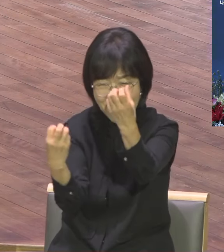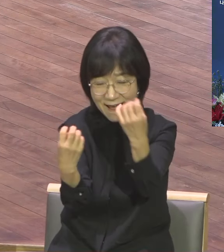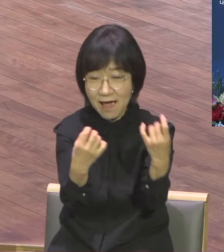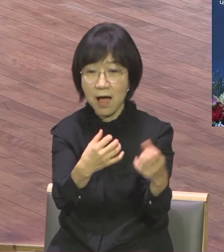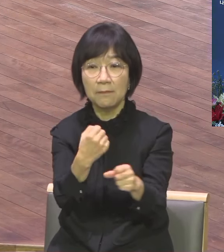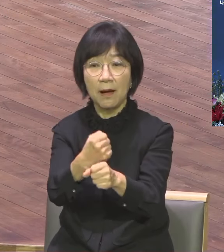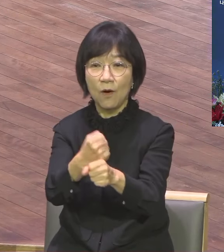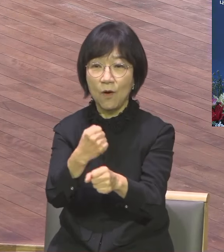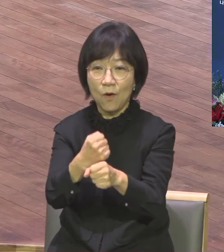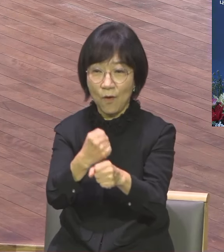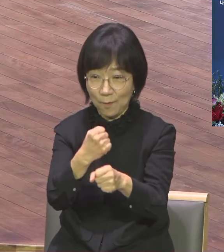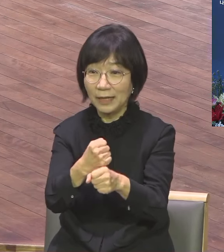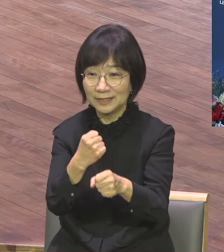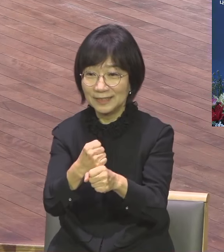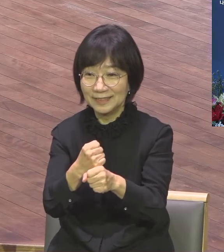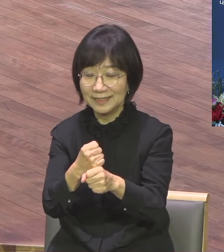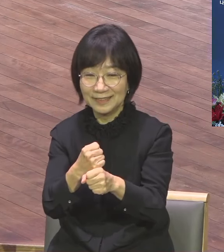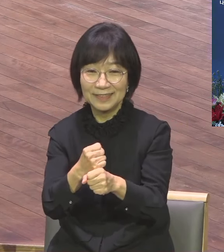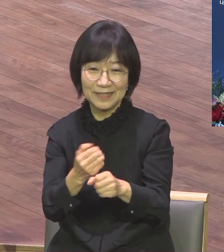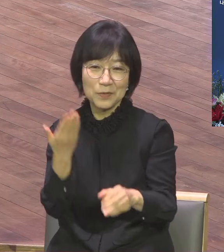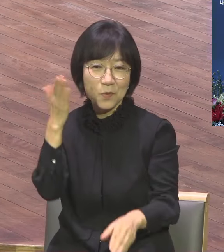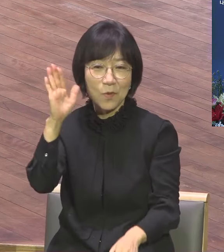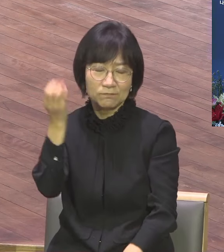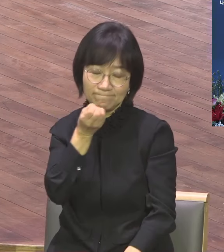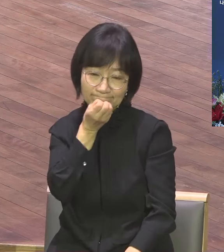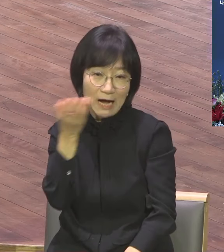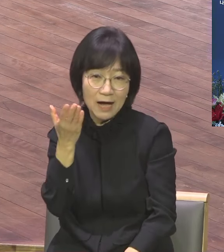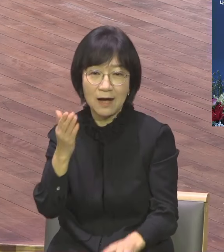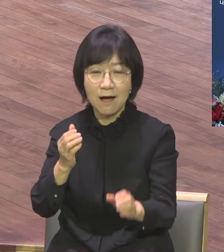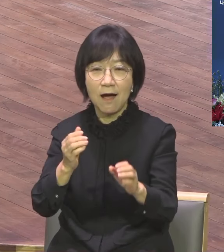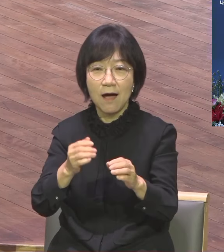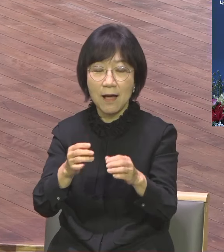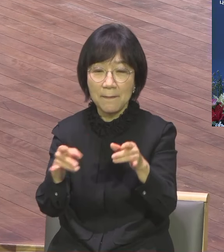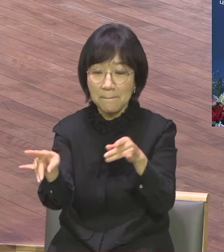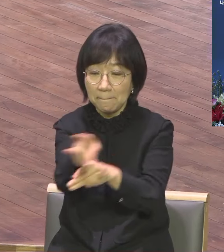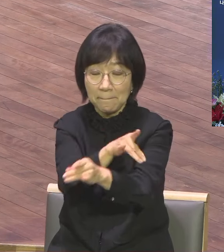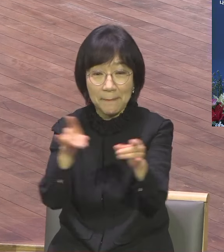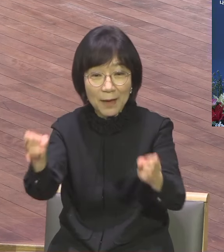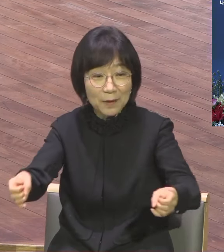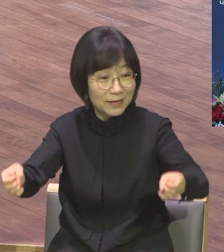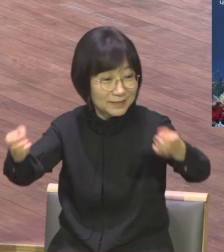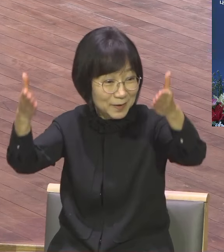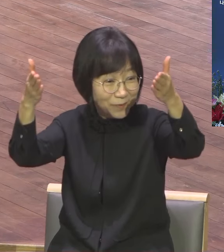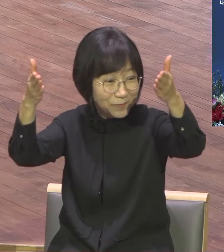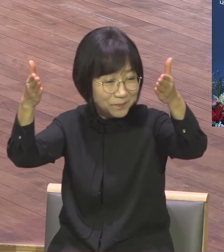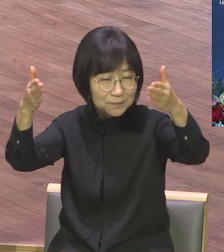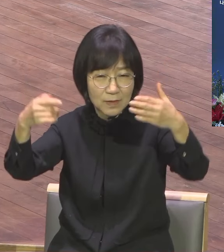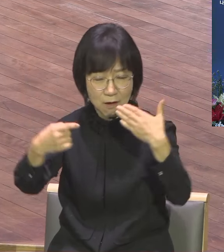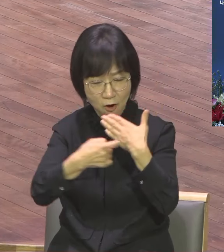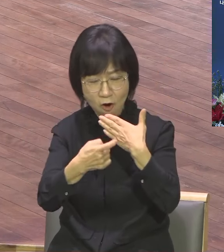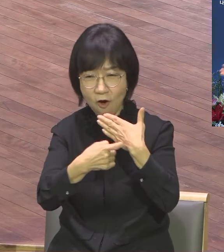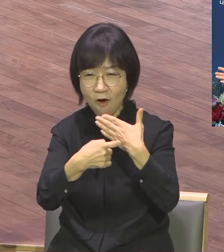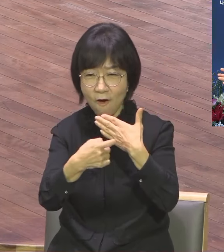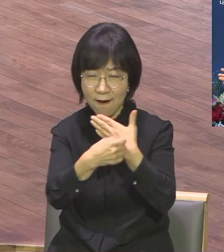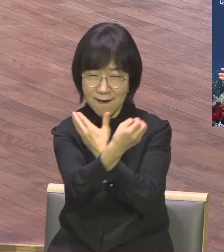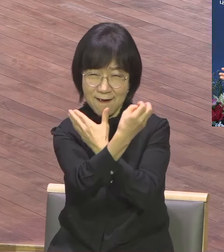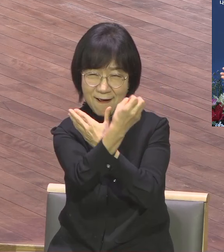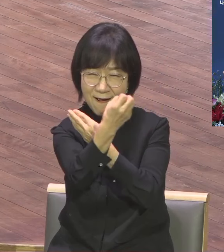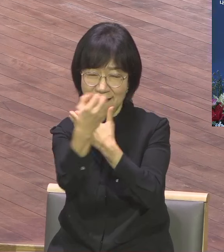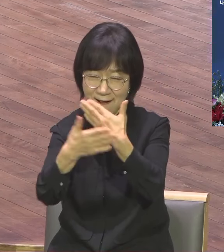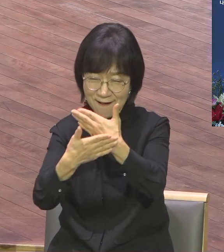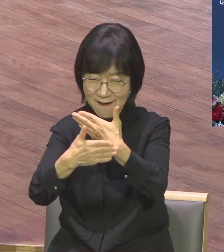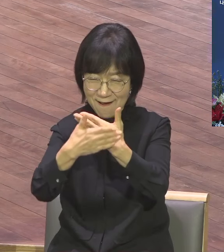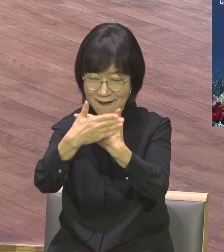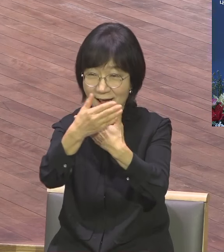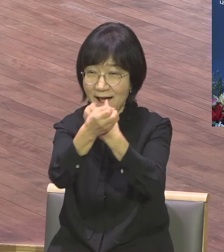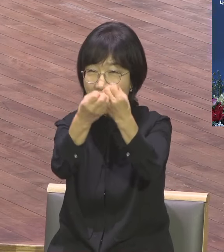이 직업을 가진 사람, 이 VMD라 하는데 백화점 매출에 바로 연결돼요.